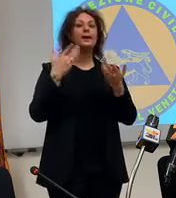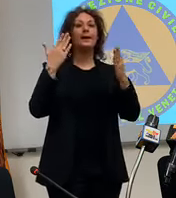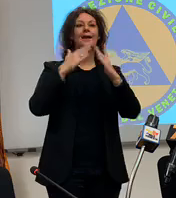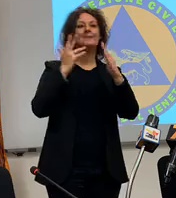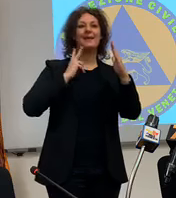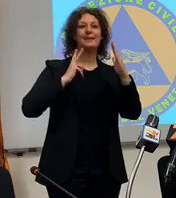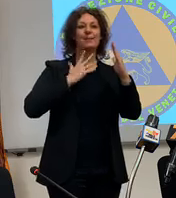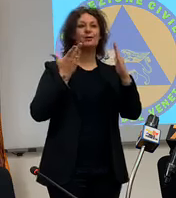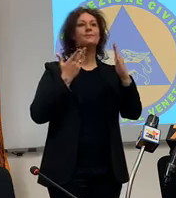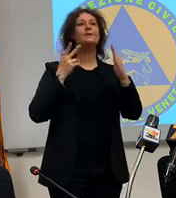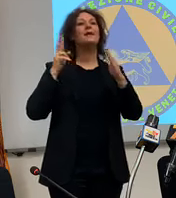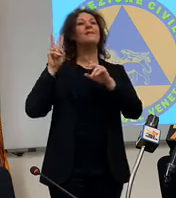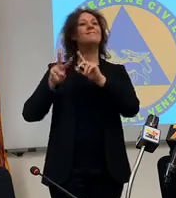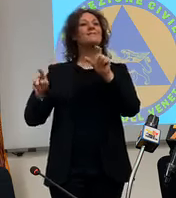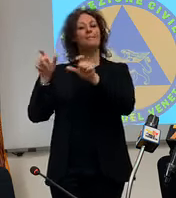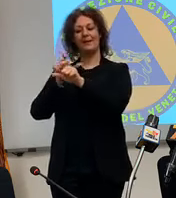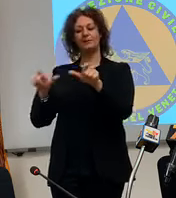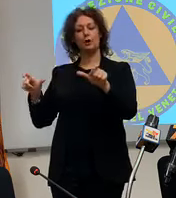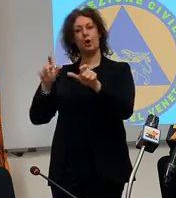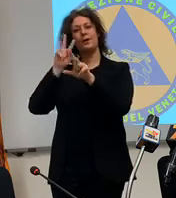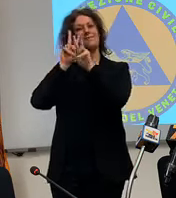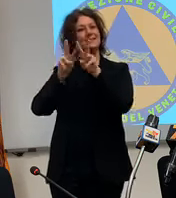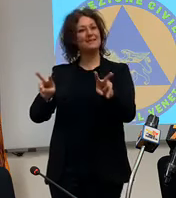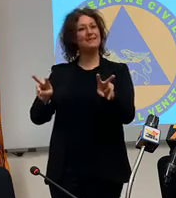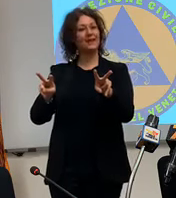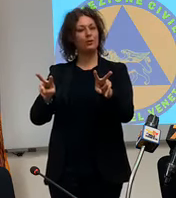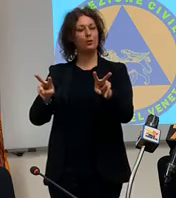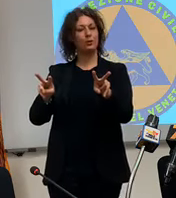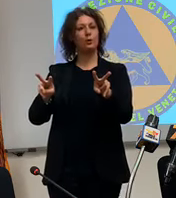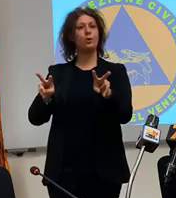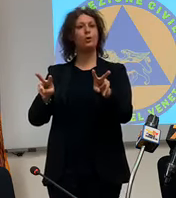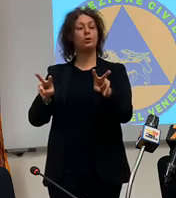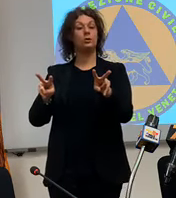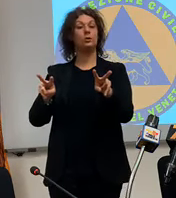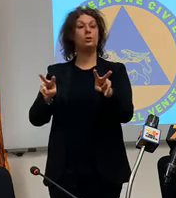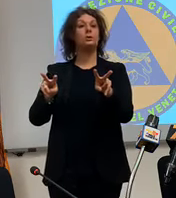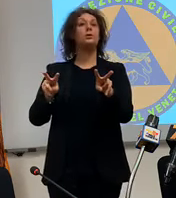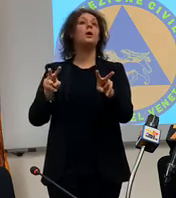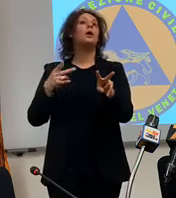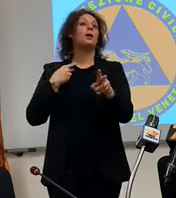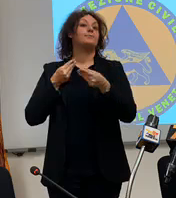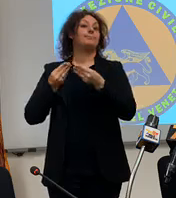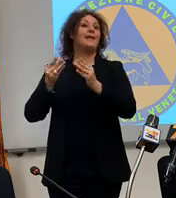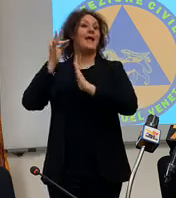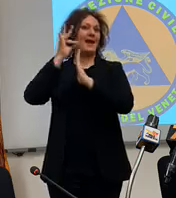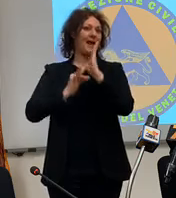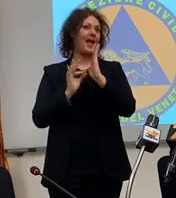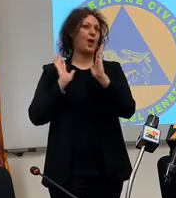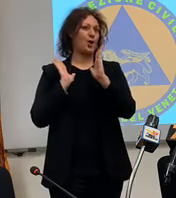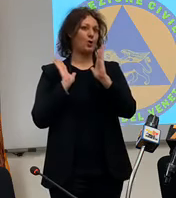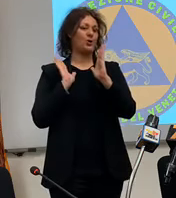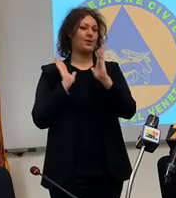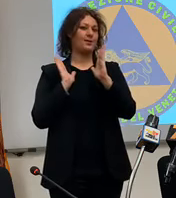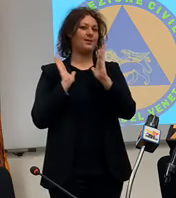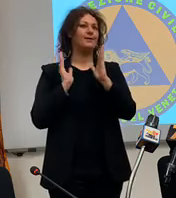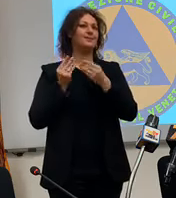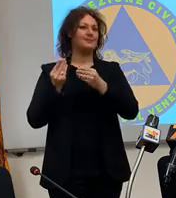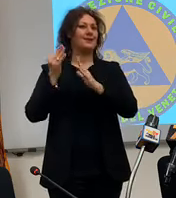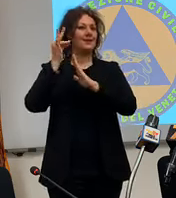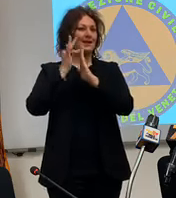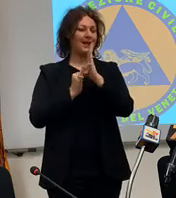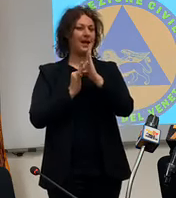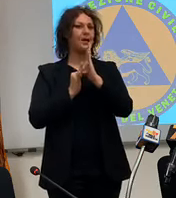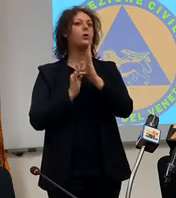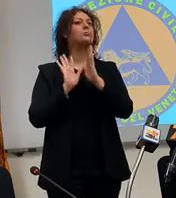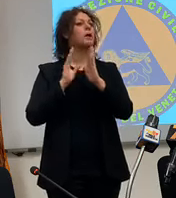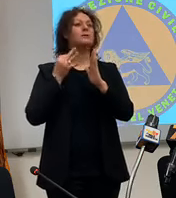strutture che non hanno casi possono Insomma frequentare con le regole che abbiamo dato però con il con